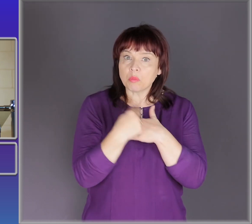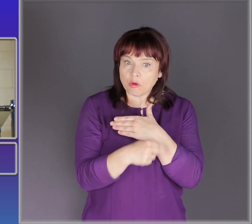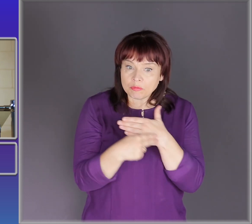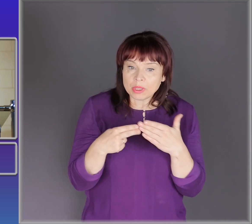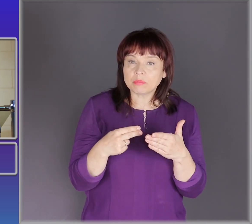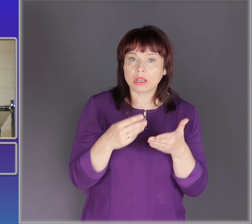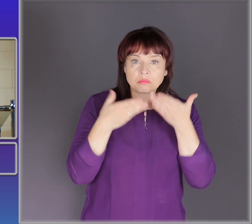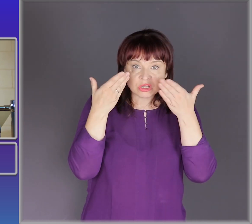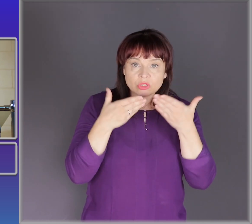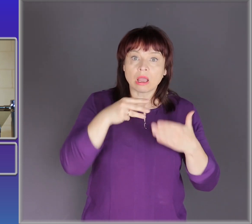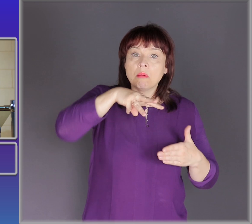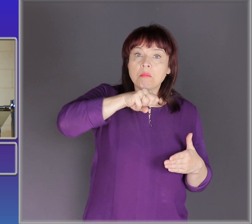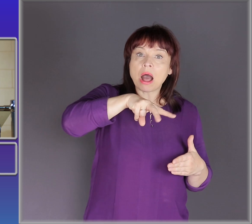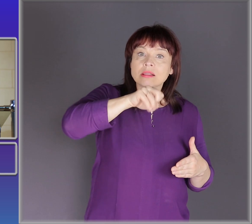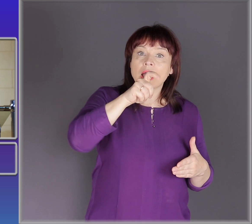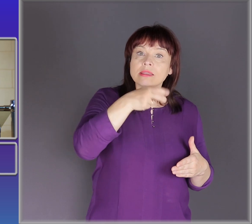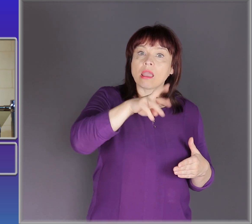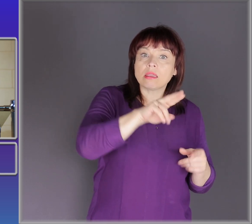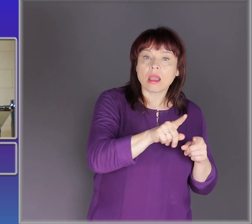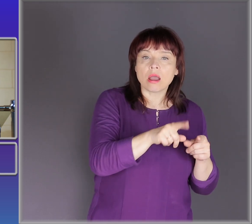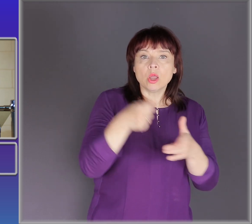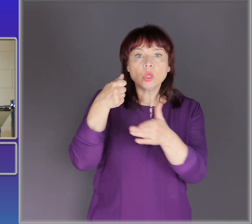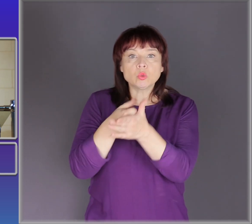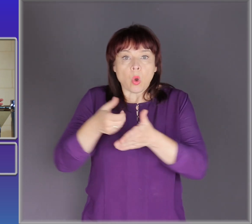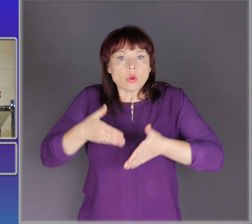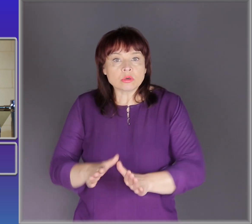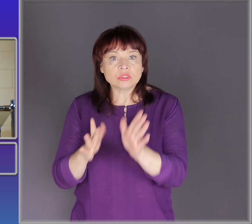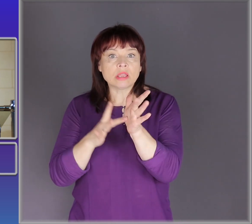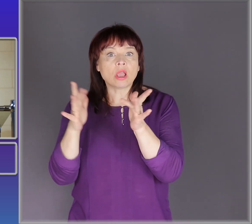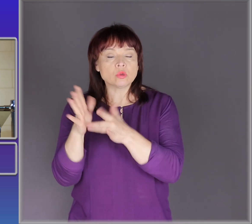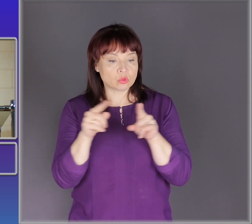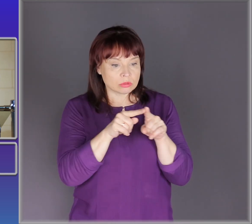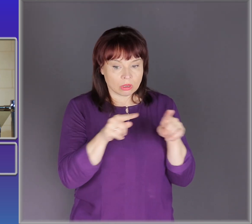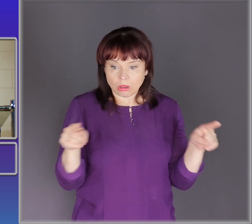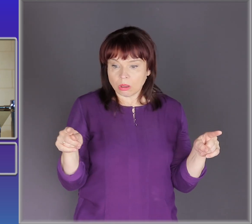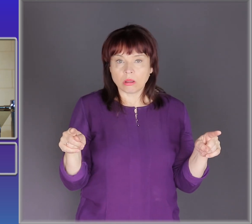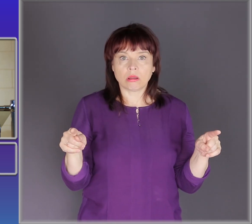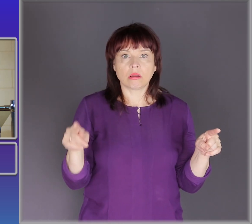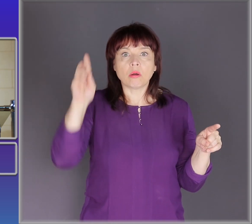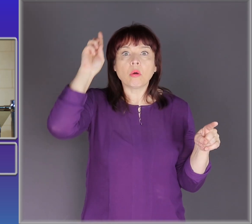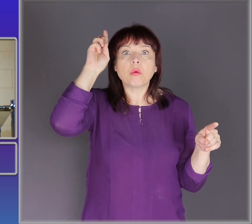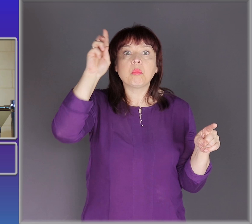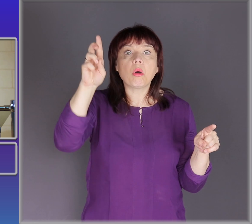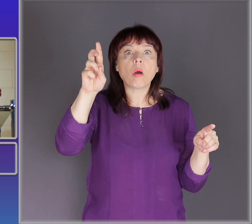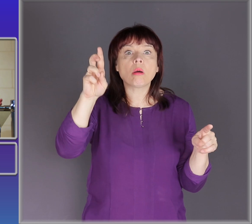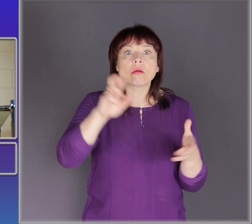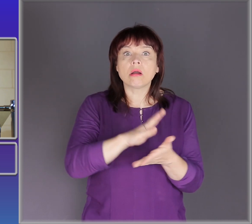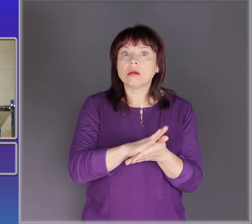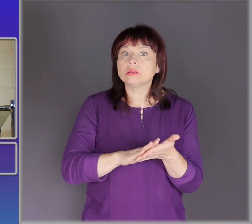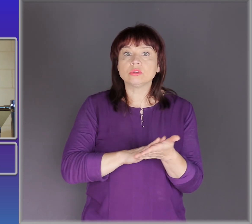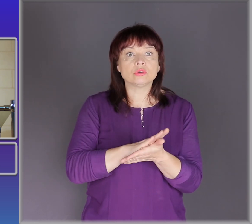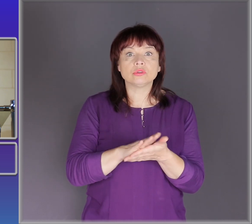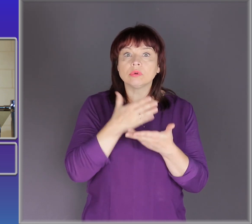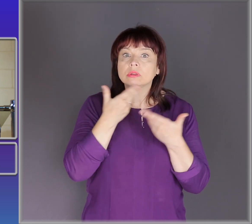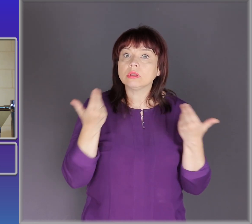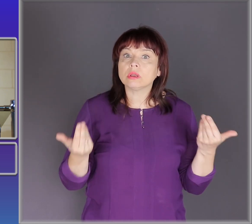книги а когда и моментом когда пришел сус было 400 лет и добыли маккавеев и давали какая-то история но не было